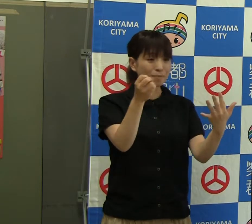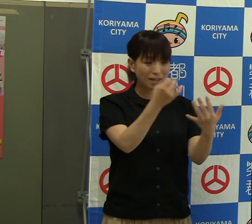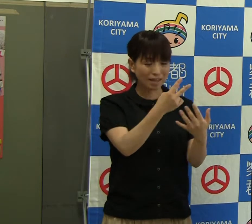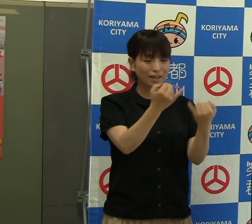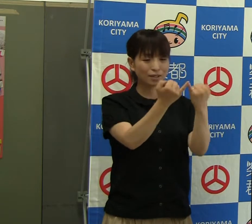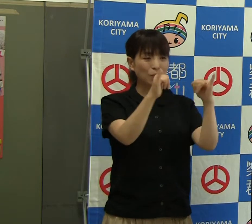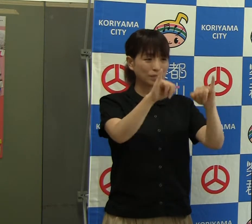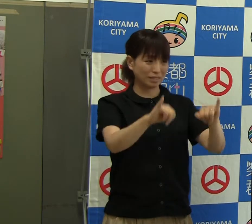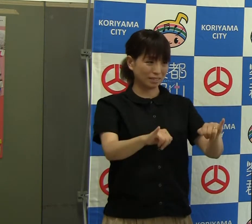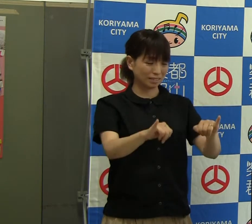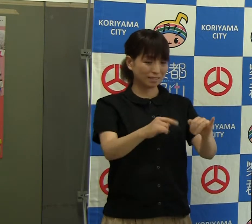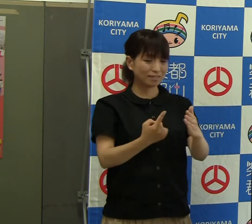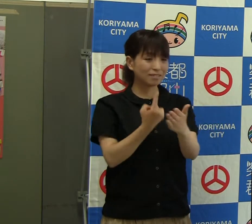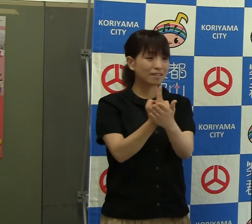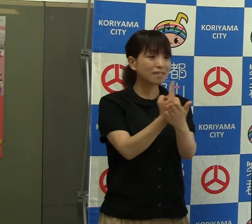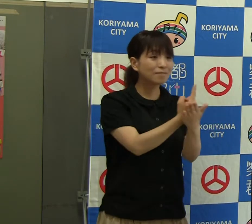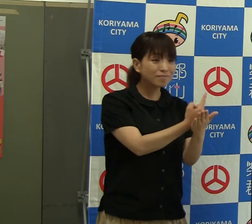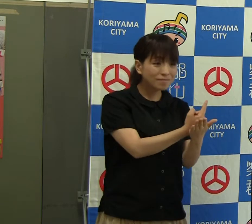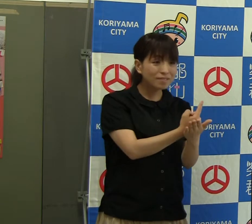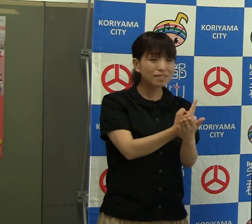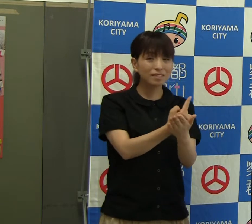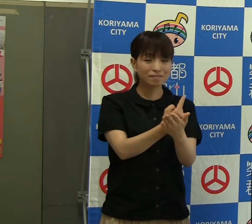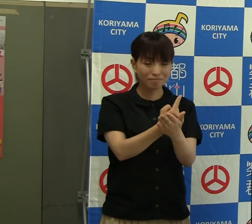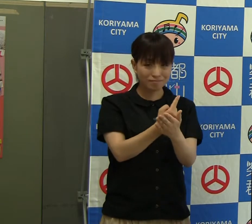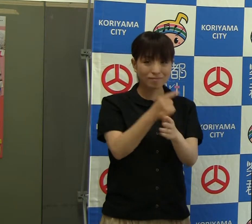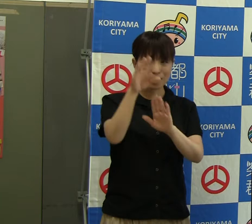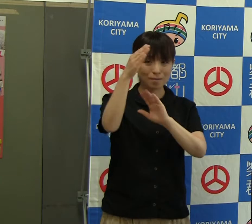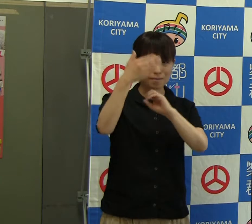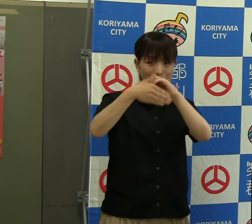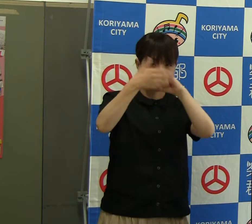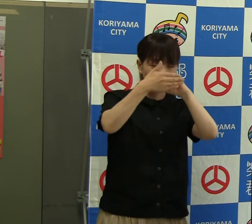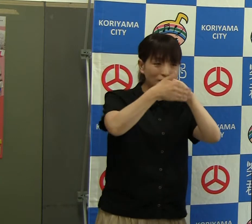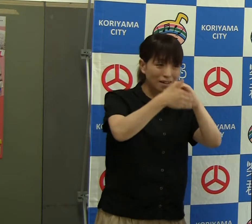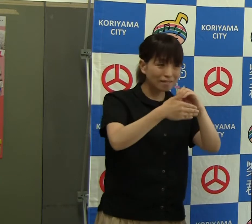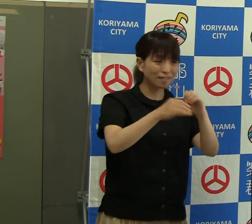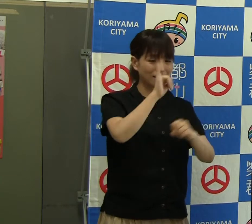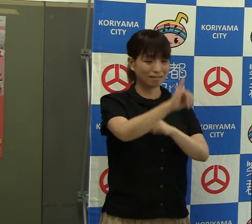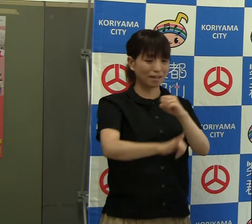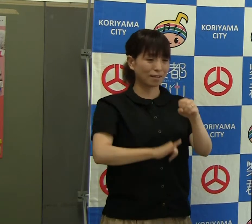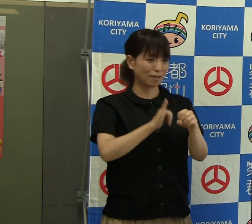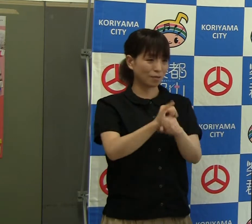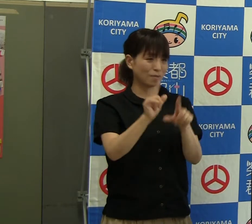等について SNS 発信をしていただきまして、まあ、